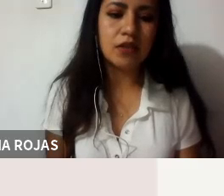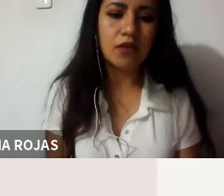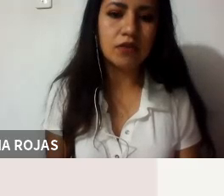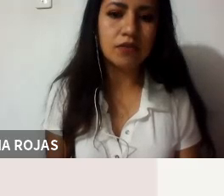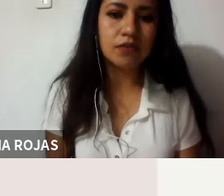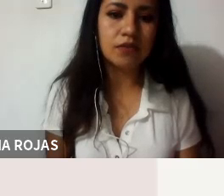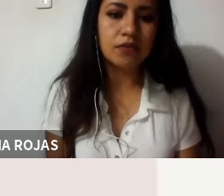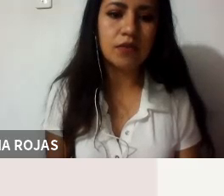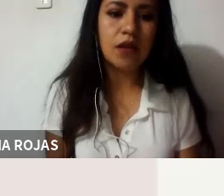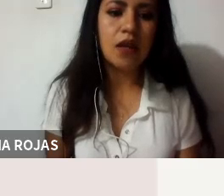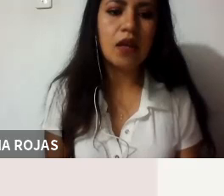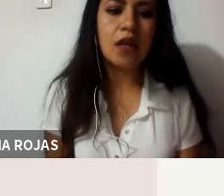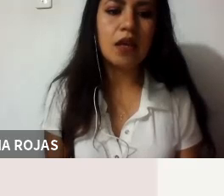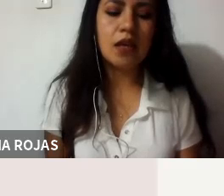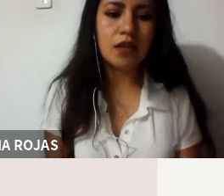Inyección,